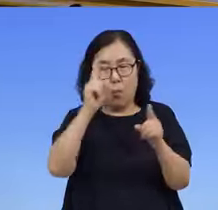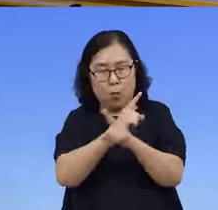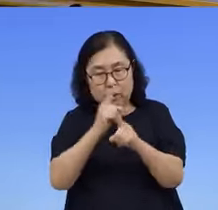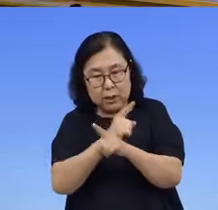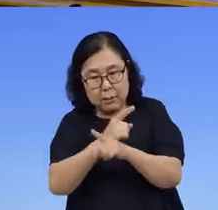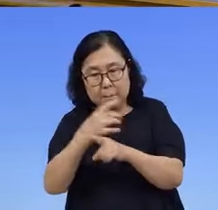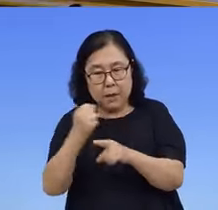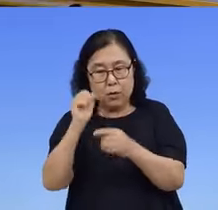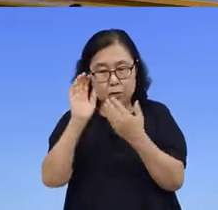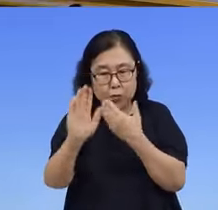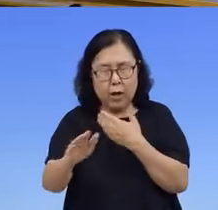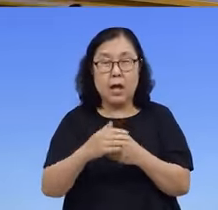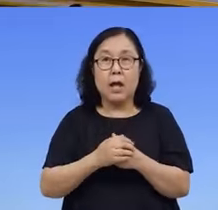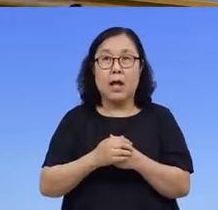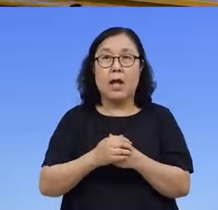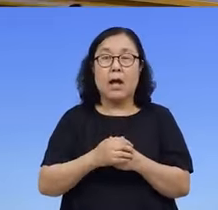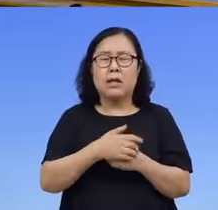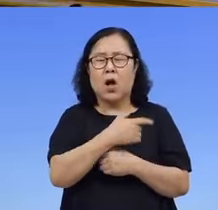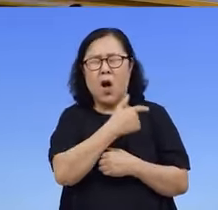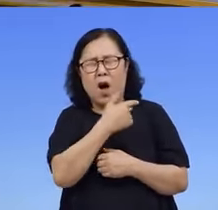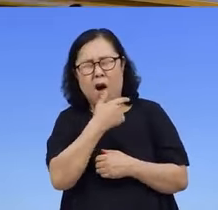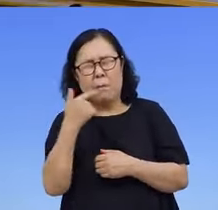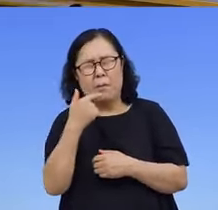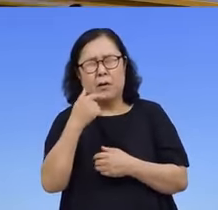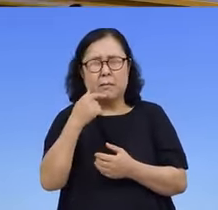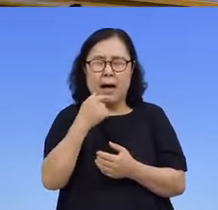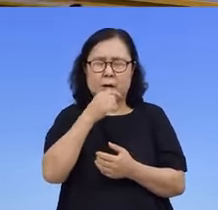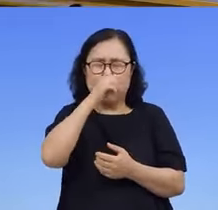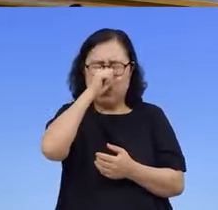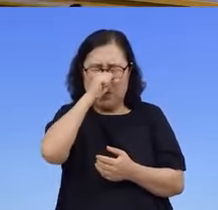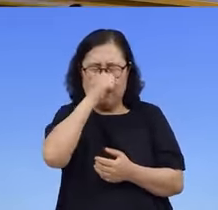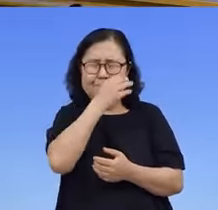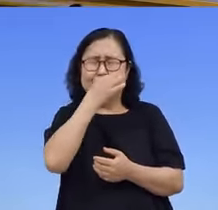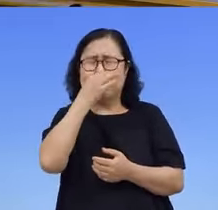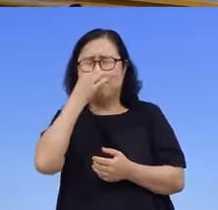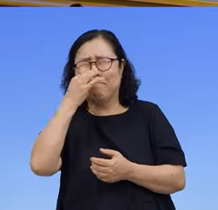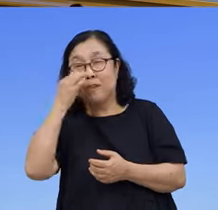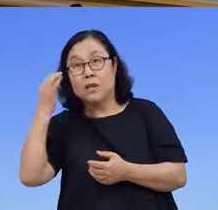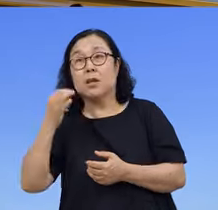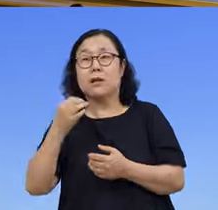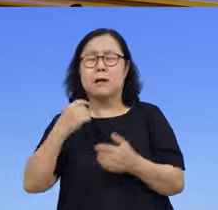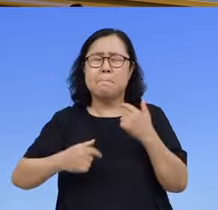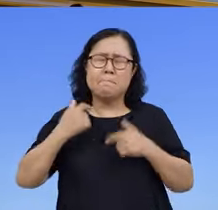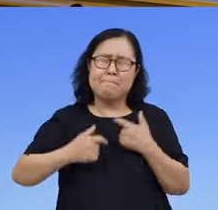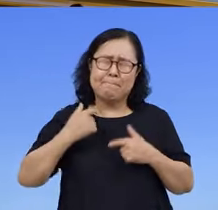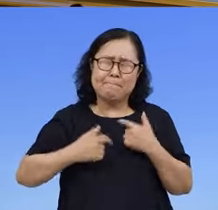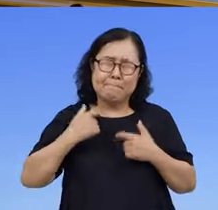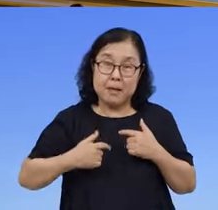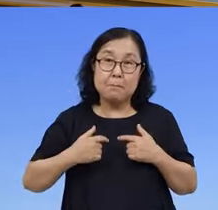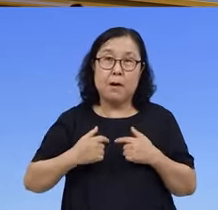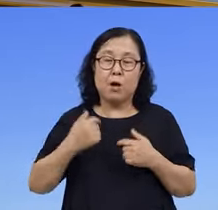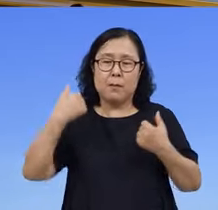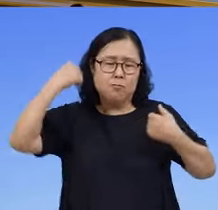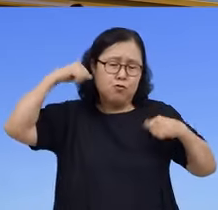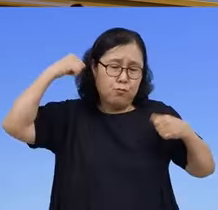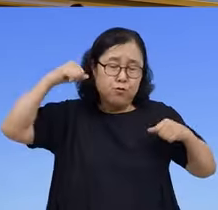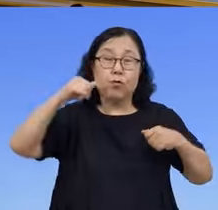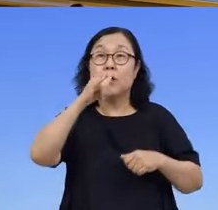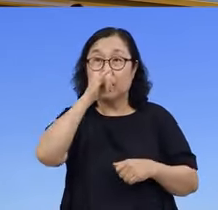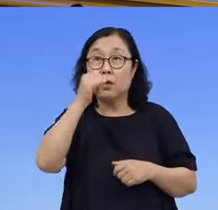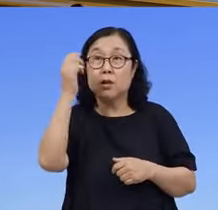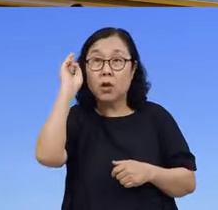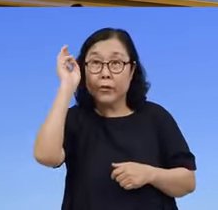나서 거의 미쳐 날뛰었다는 표현이 맞을 겁니다. 너무너무 기뻐서